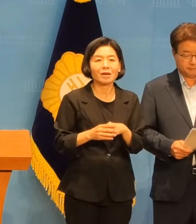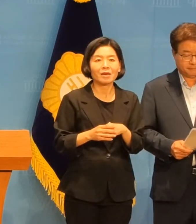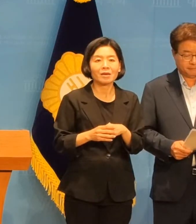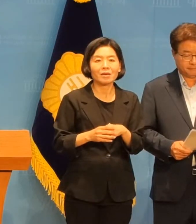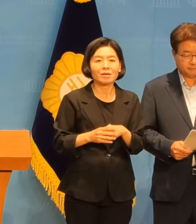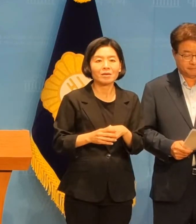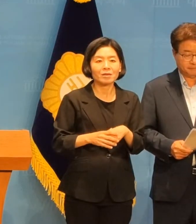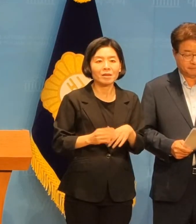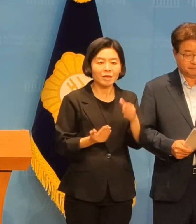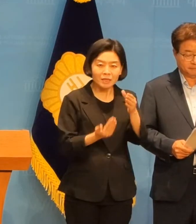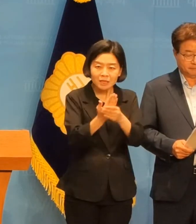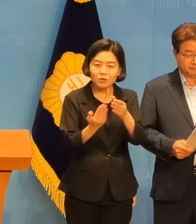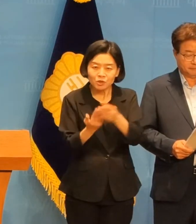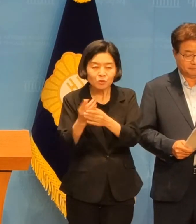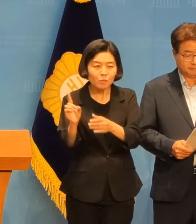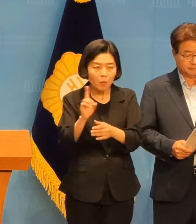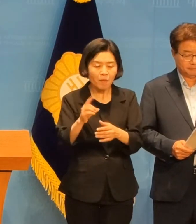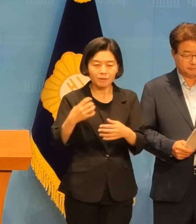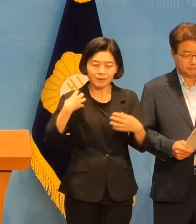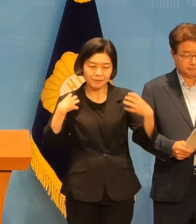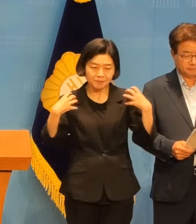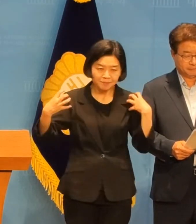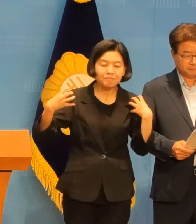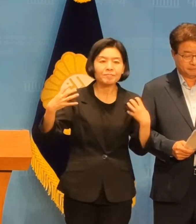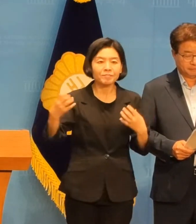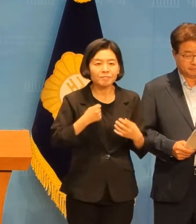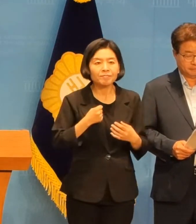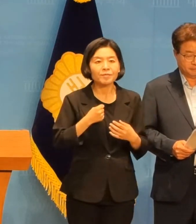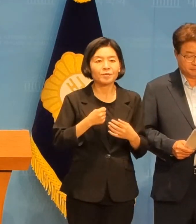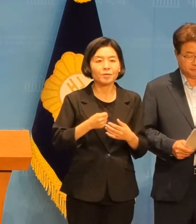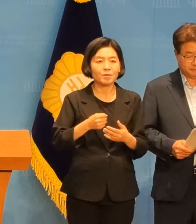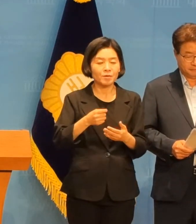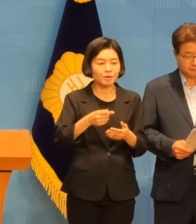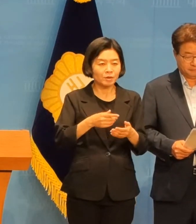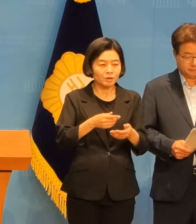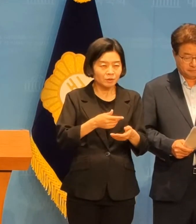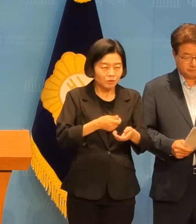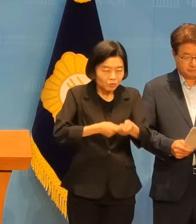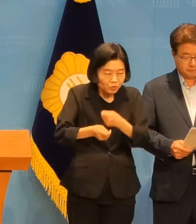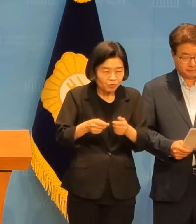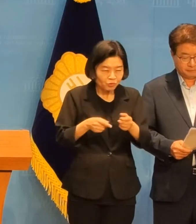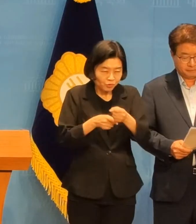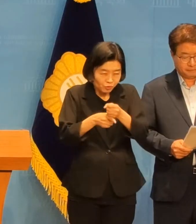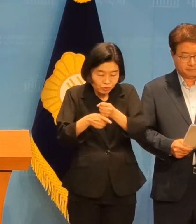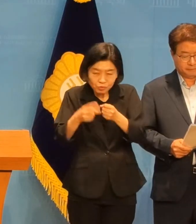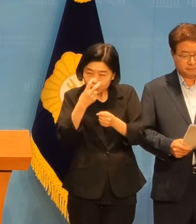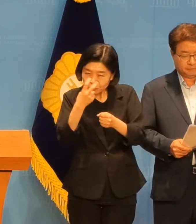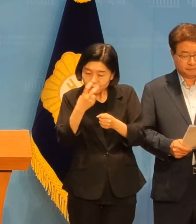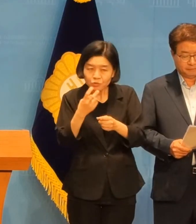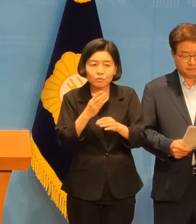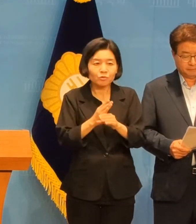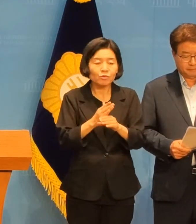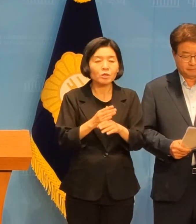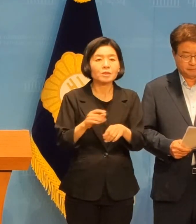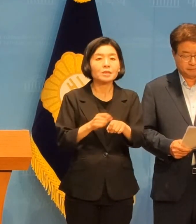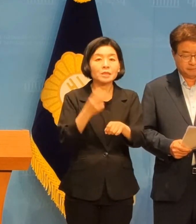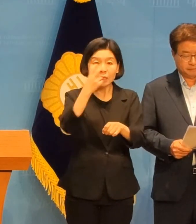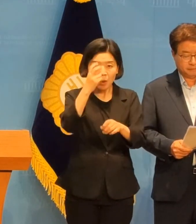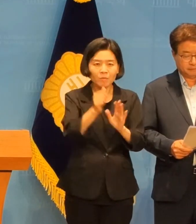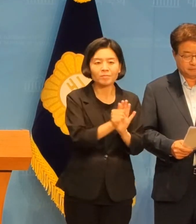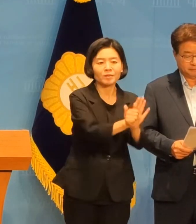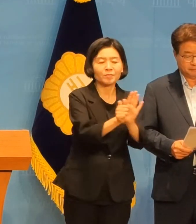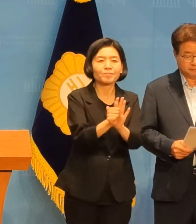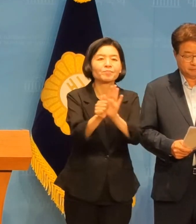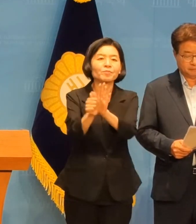하나의 이슈 이상씩을 책임을 맡고 지금 계속 사건을 추적하고, 그리고 특검을 간접적으로 지원을